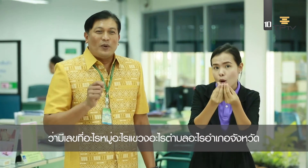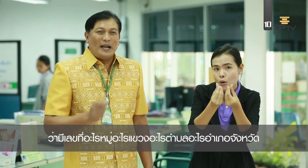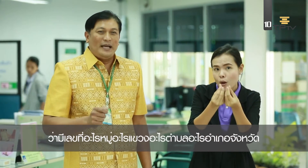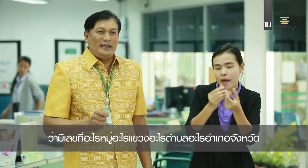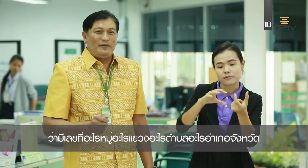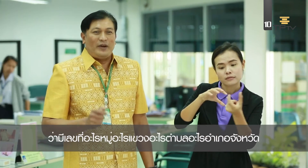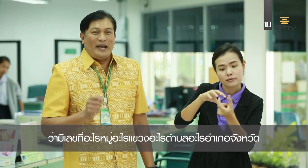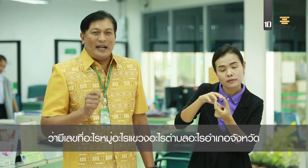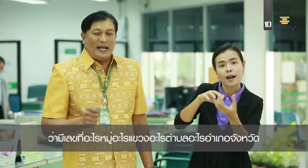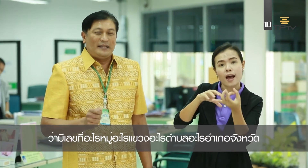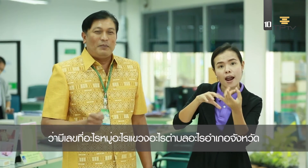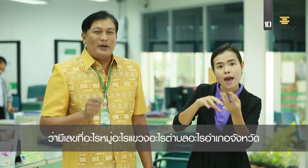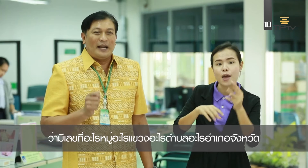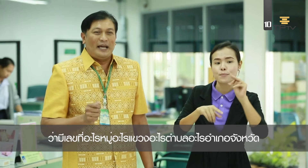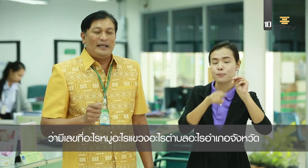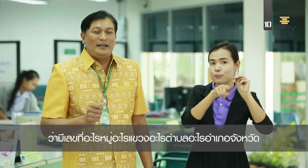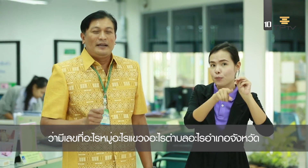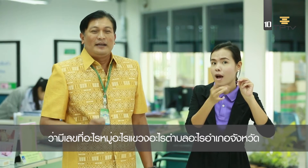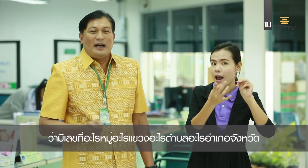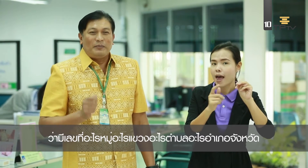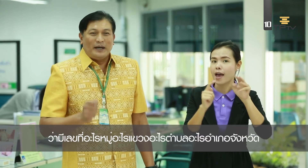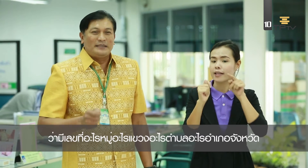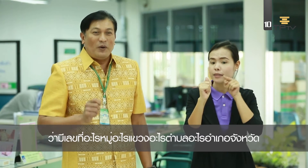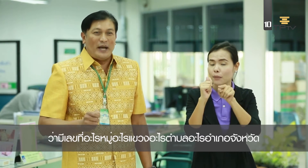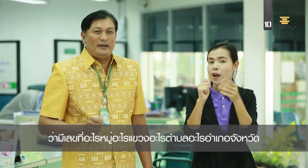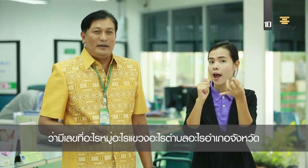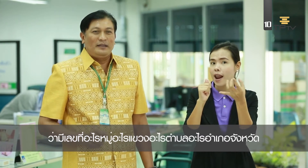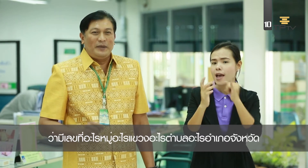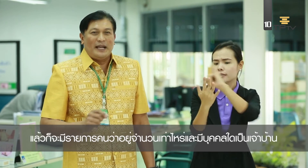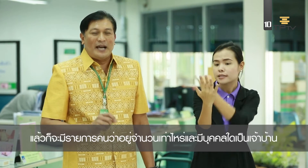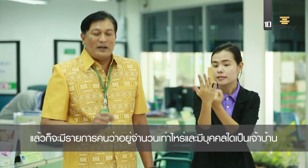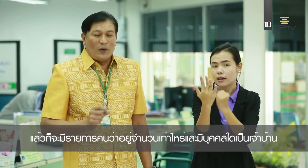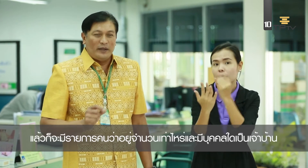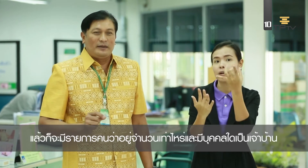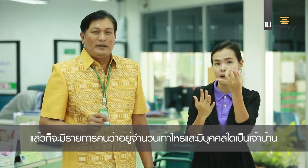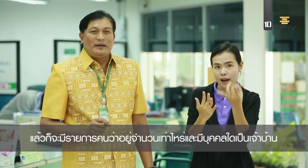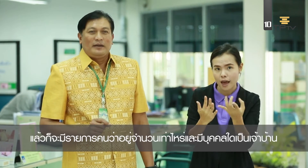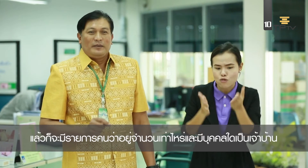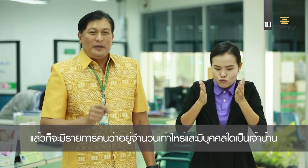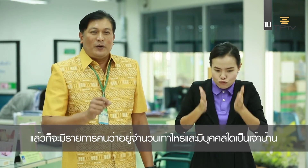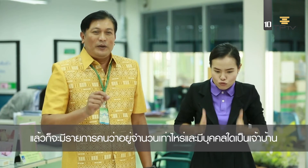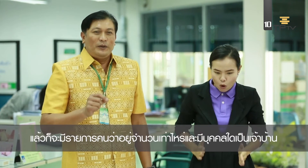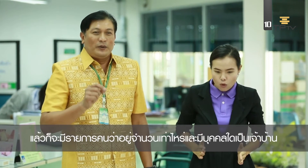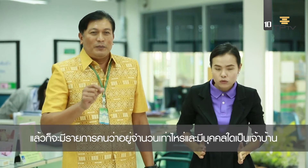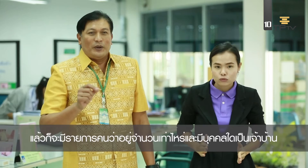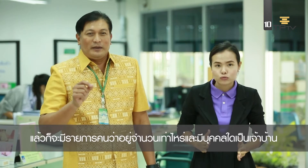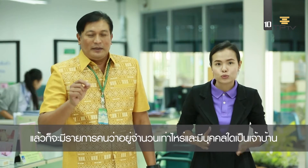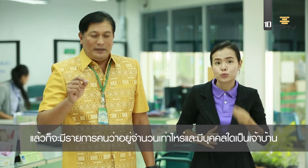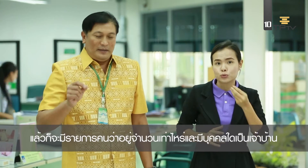หมู่อะไรแฝงอะไรตำบลอะไรอำเภอจังหวัดแล้วจะมีรายการคนคน